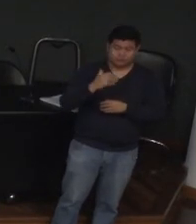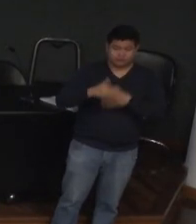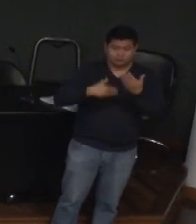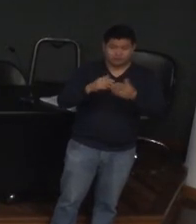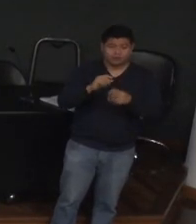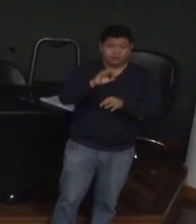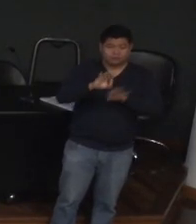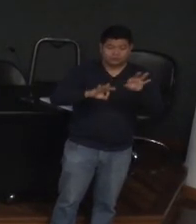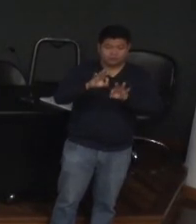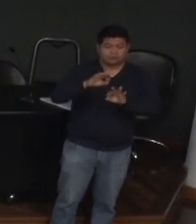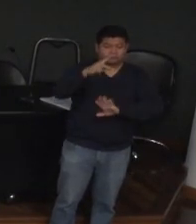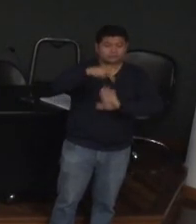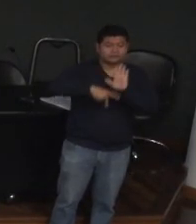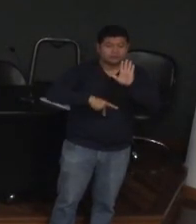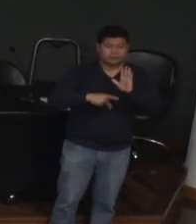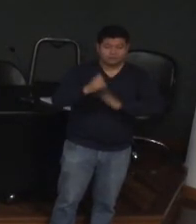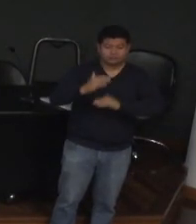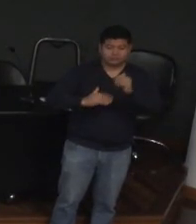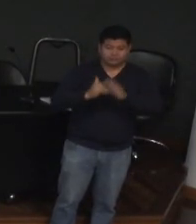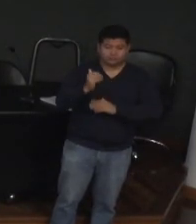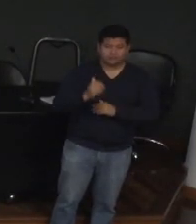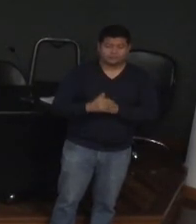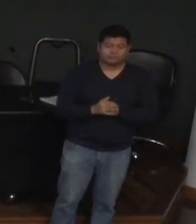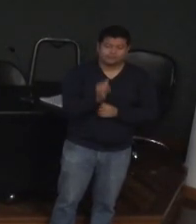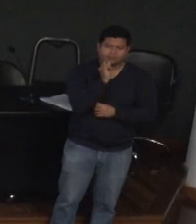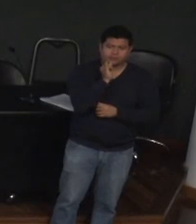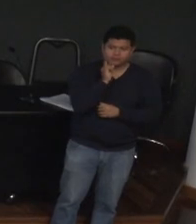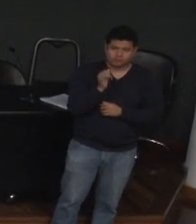ação. Tá? Então vamos pegar ali, por exemplo.